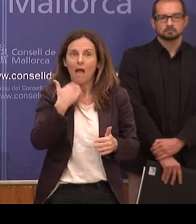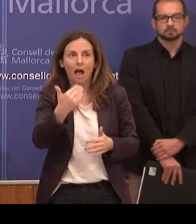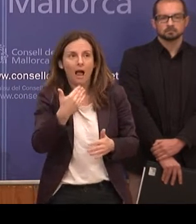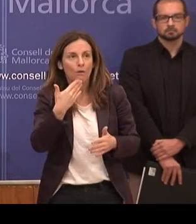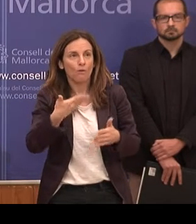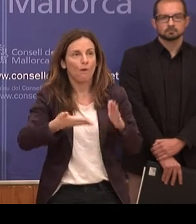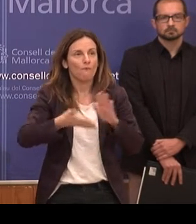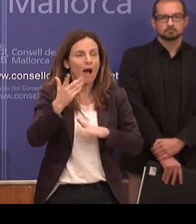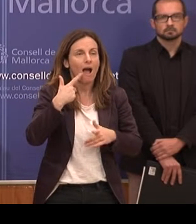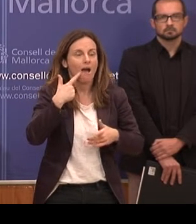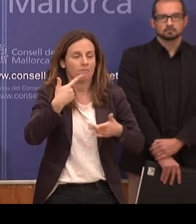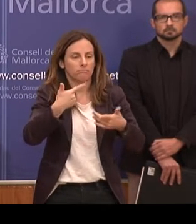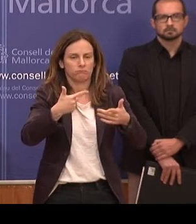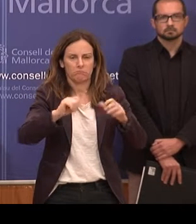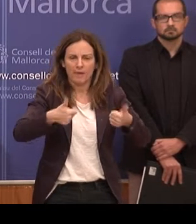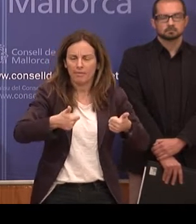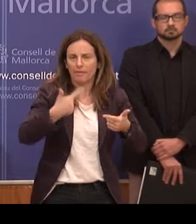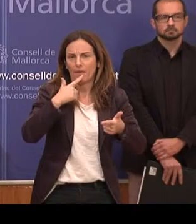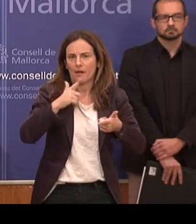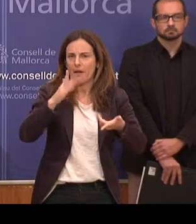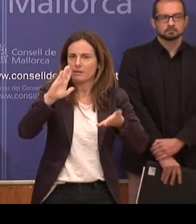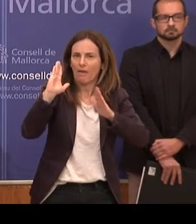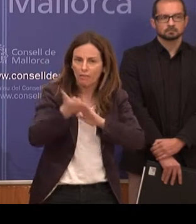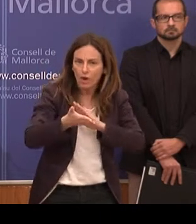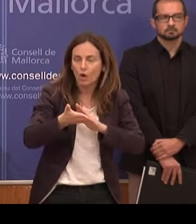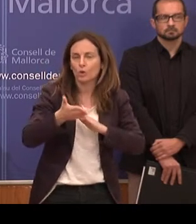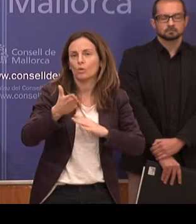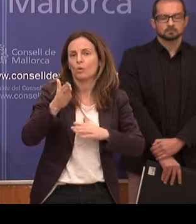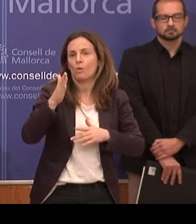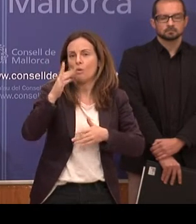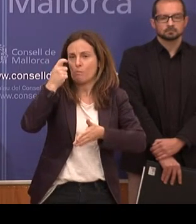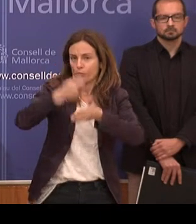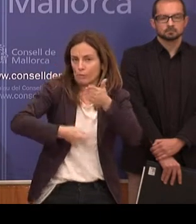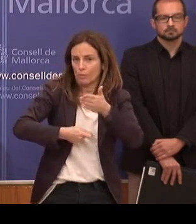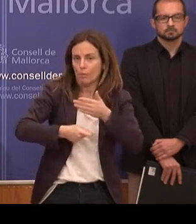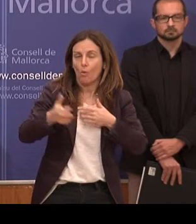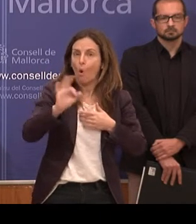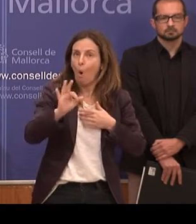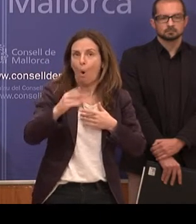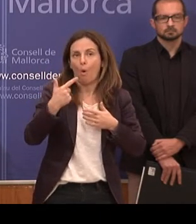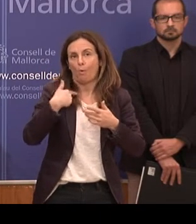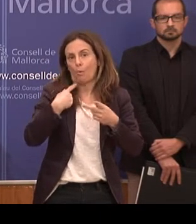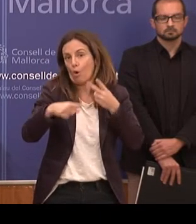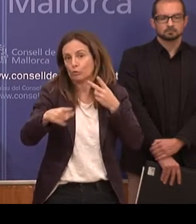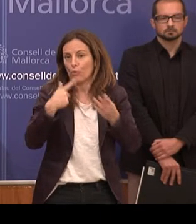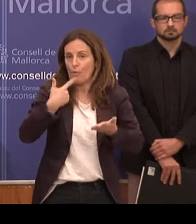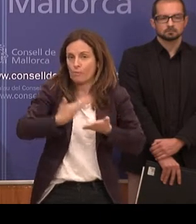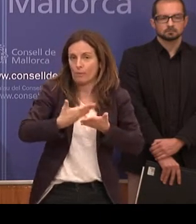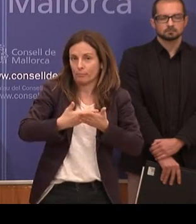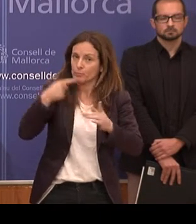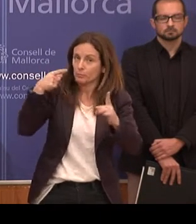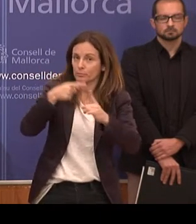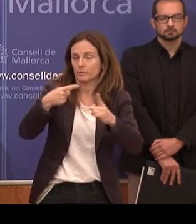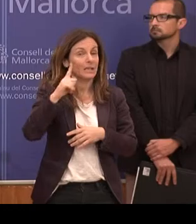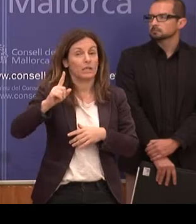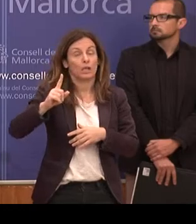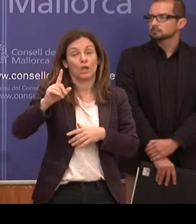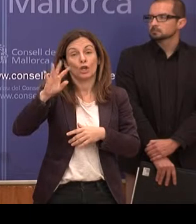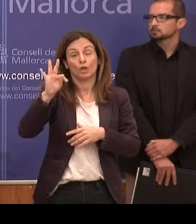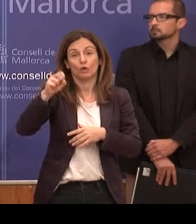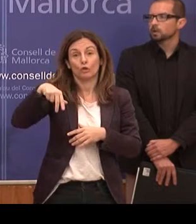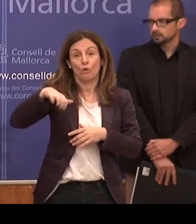tothom quina és la situació real de l'Agència de Disciplina Urbanística. Quina és la situació real que ens hem trobat quan